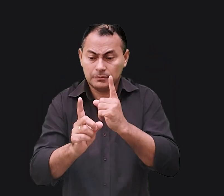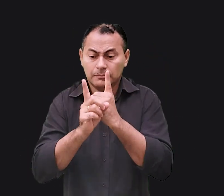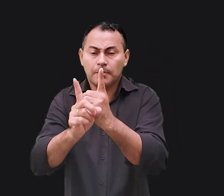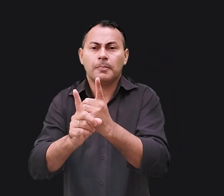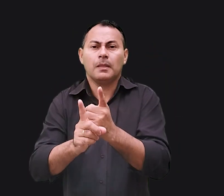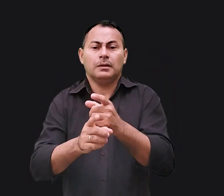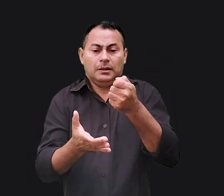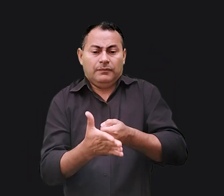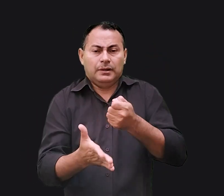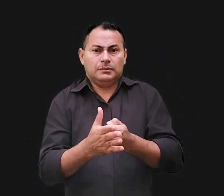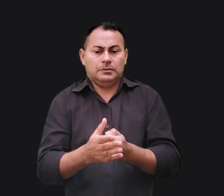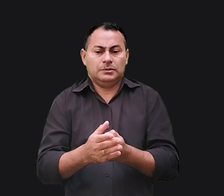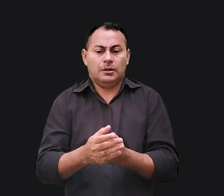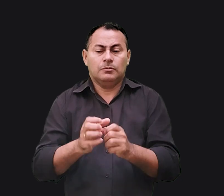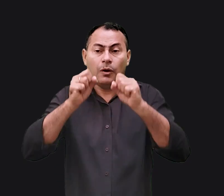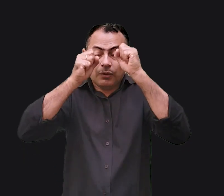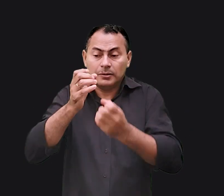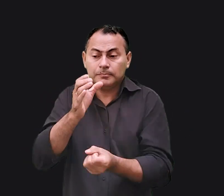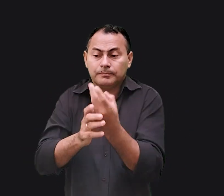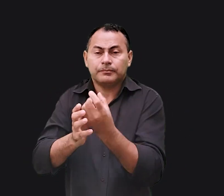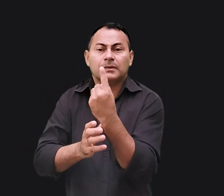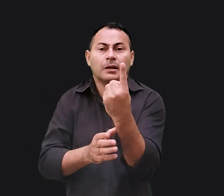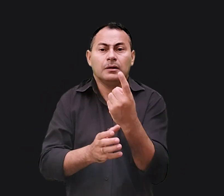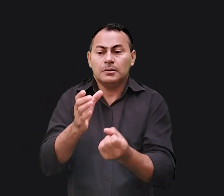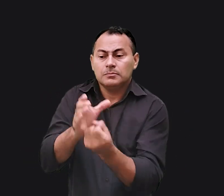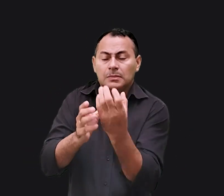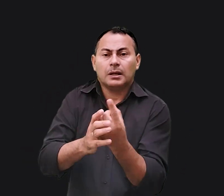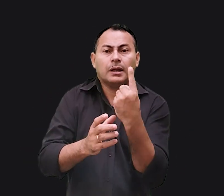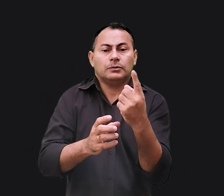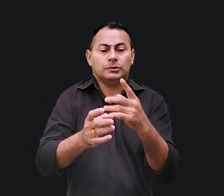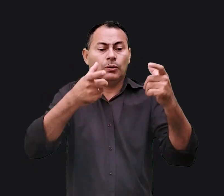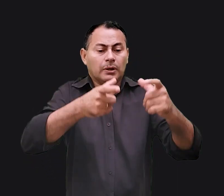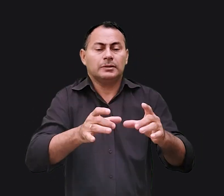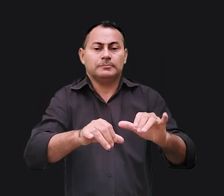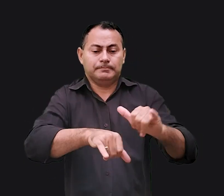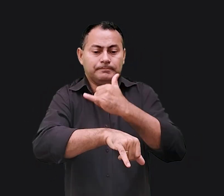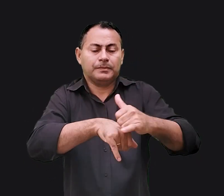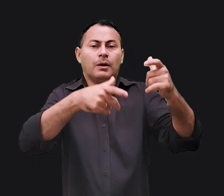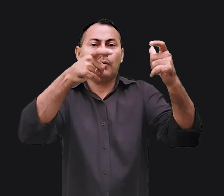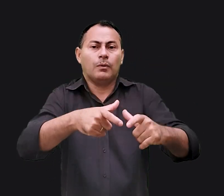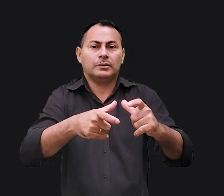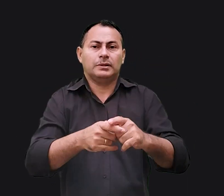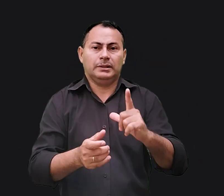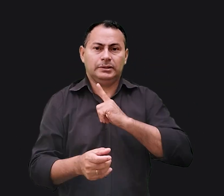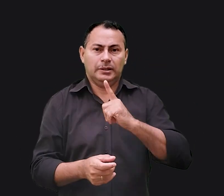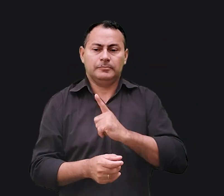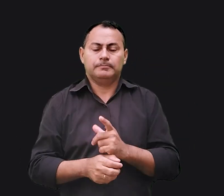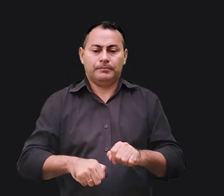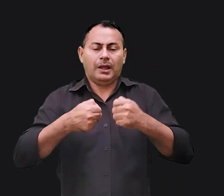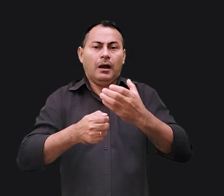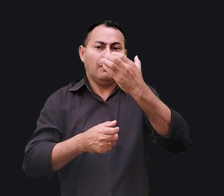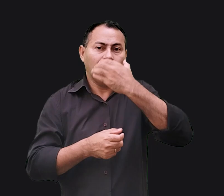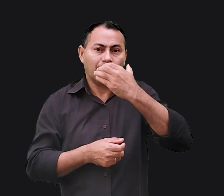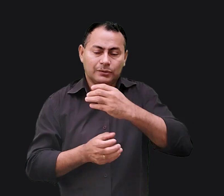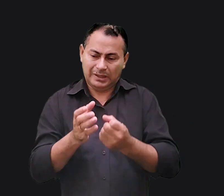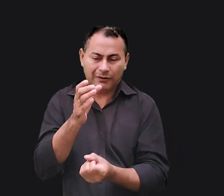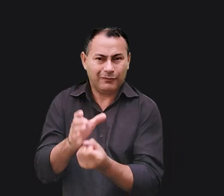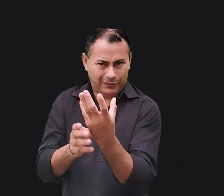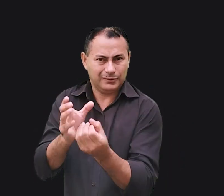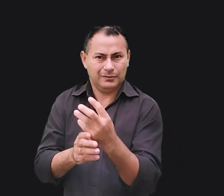discípulos que eles deviam ser frutíferos porque cada um tinha uma posição estratégica onde estavam e tinham que dar frutos.